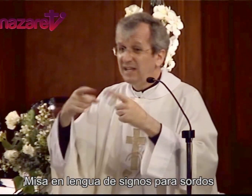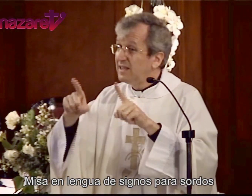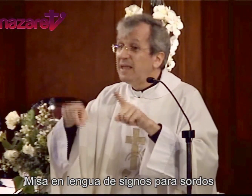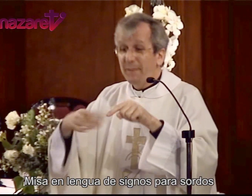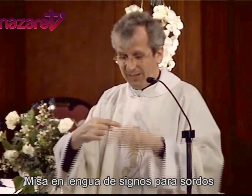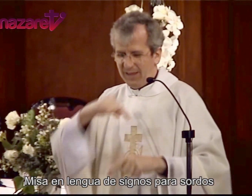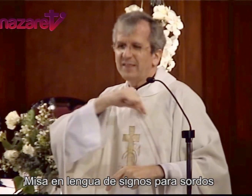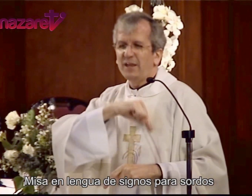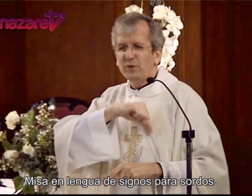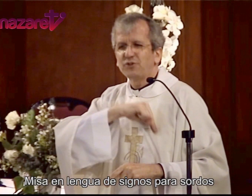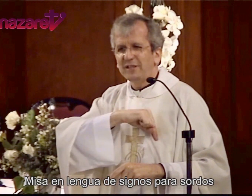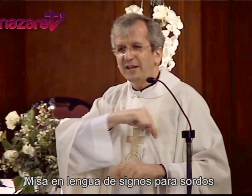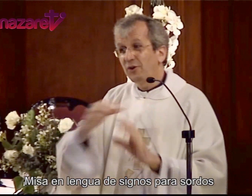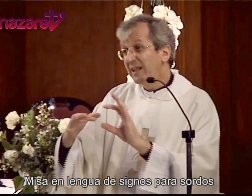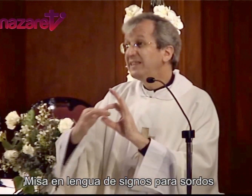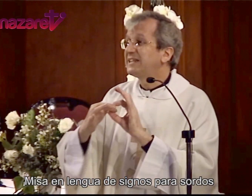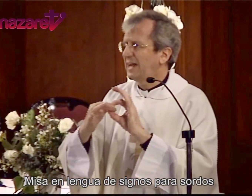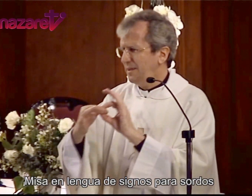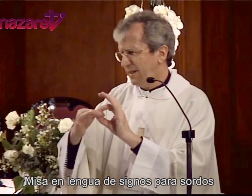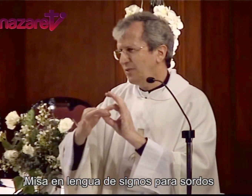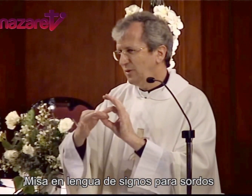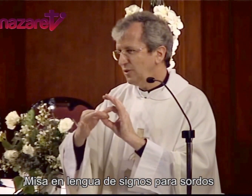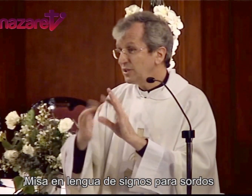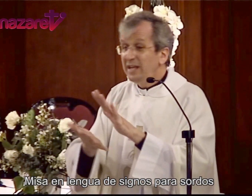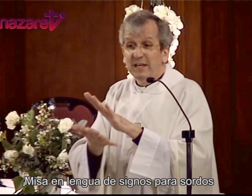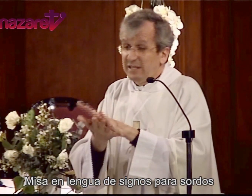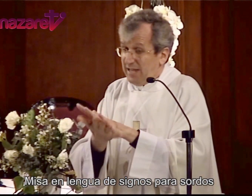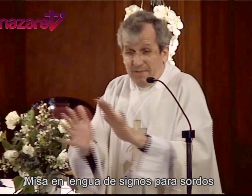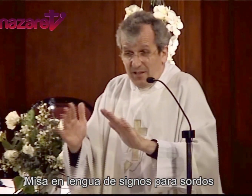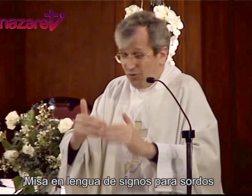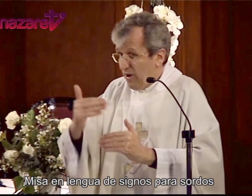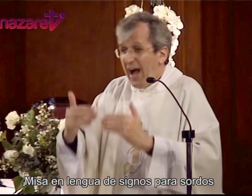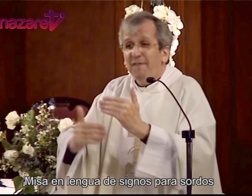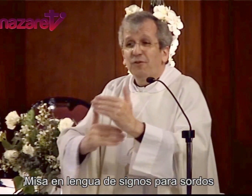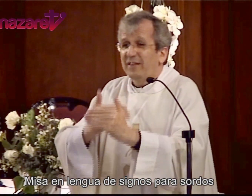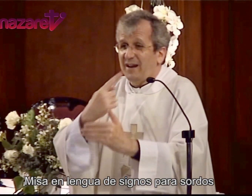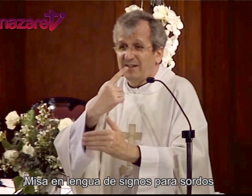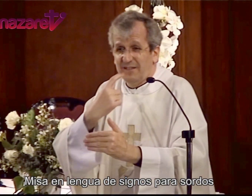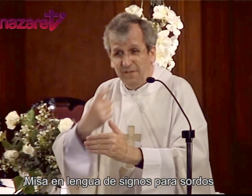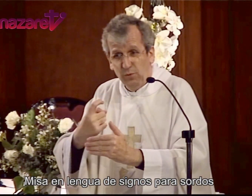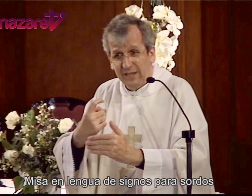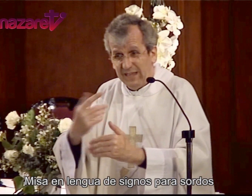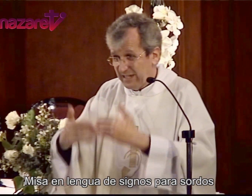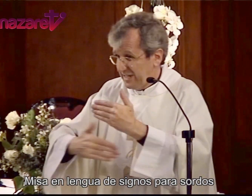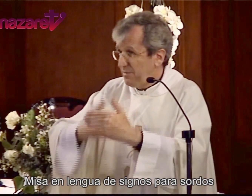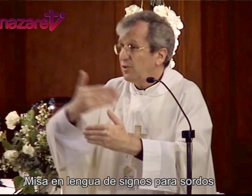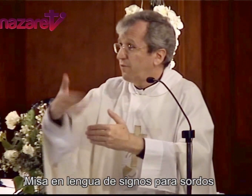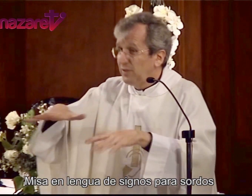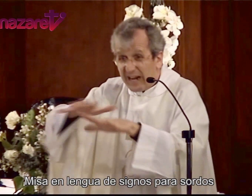Depende De nuestro interior De estar de verdad Unidos Sabiendo Afrontar Las dificultades Sabiendo afrontar